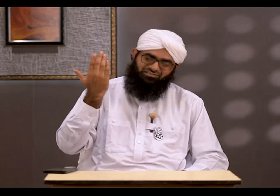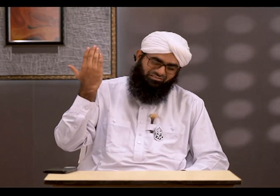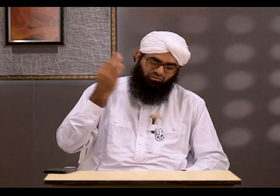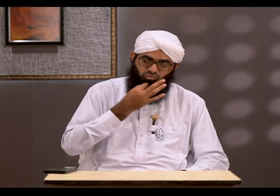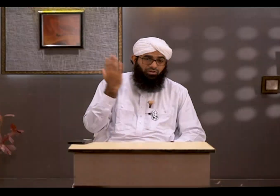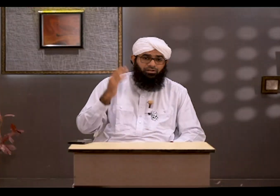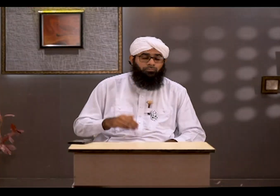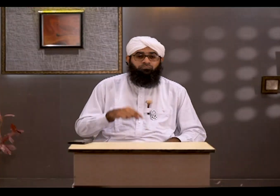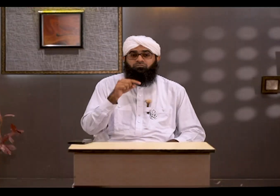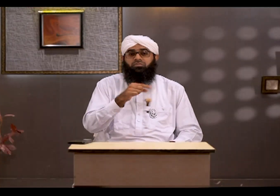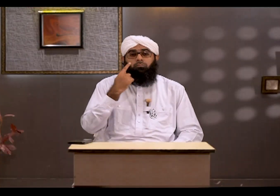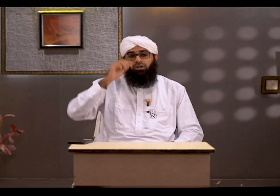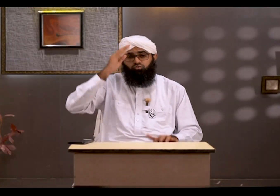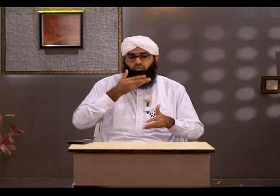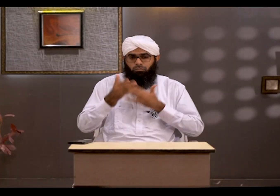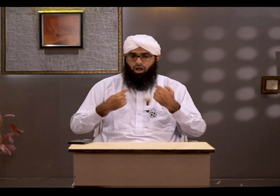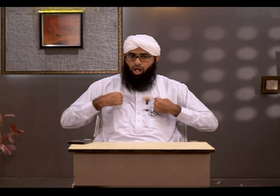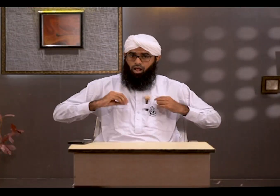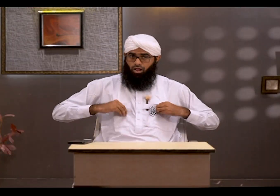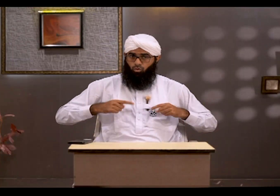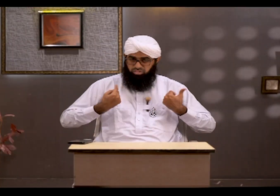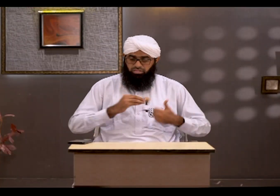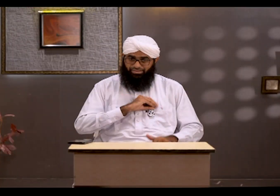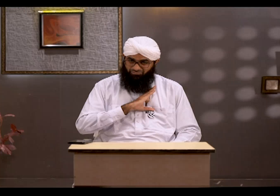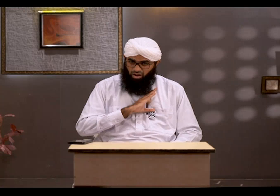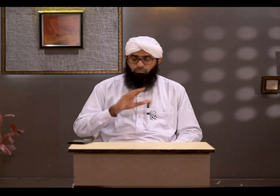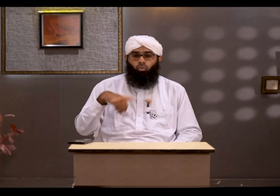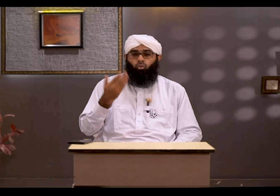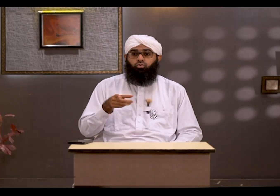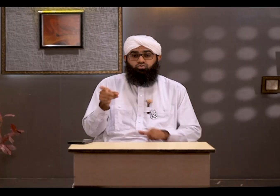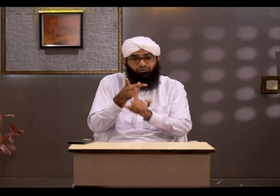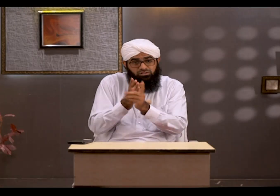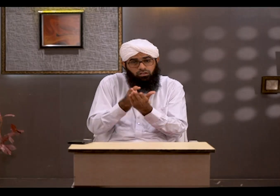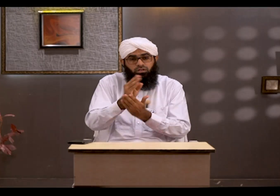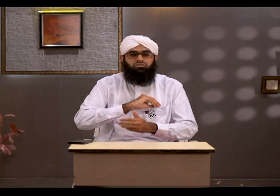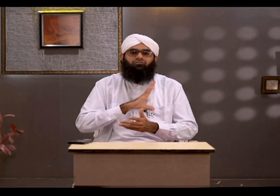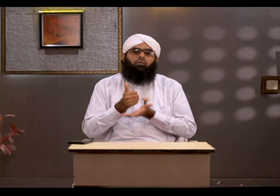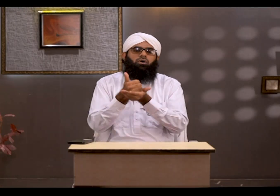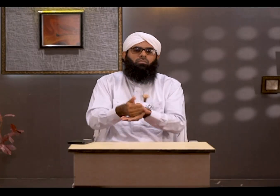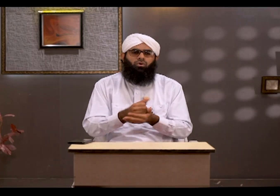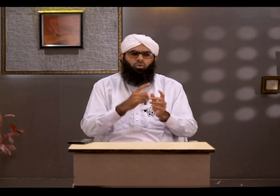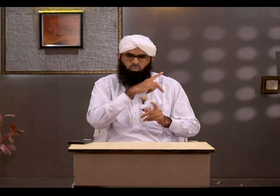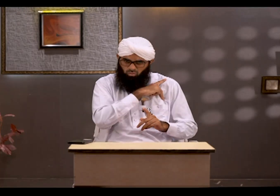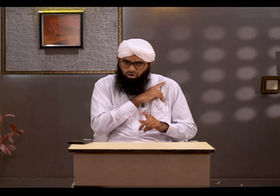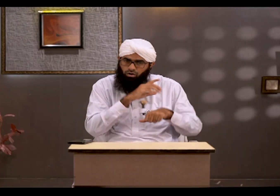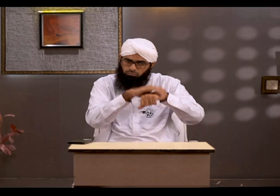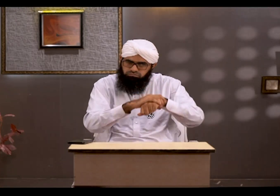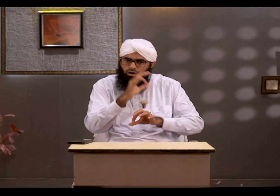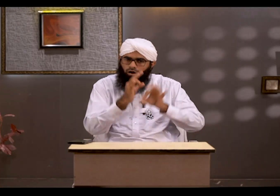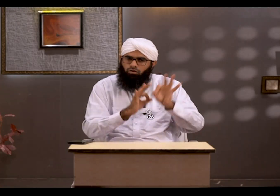جل، یعنی خود بھی نیکی کرنی ہے اور دوسروں کو بھی نیک بنانا اور گناہوں سے بچا کر اللہ پاک کی بارگاہ کی طرف لے جانا ہے۔